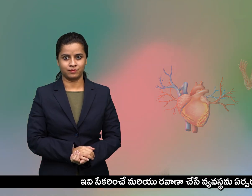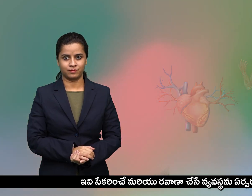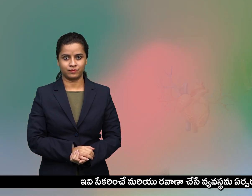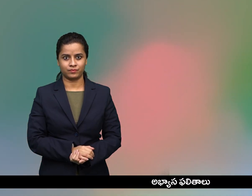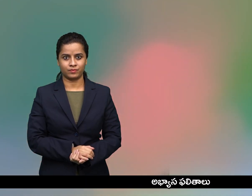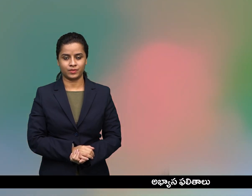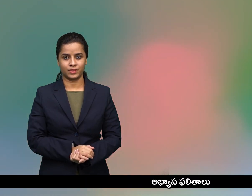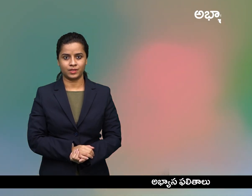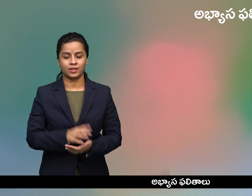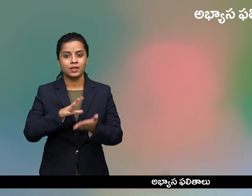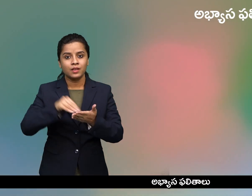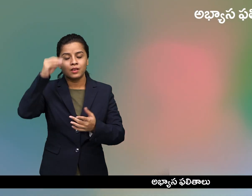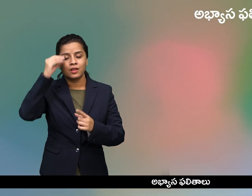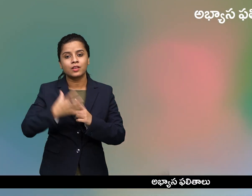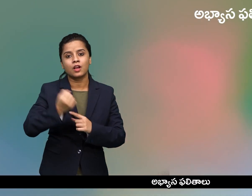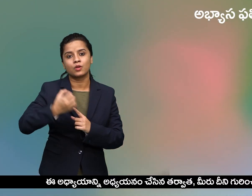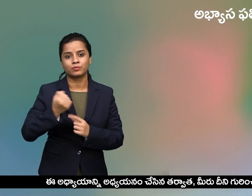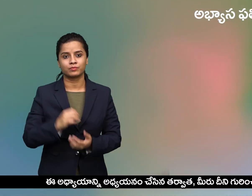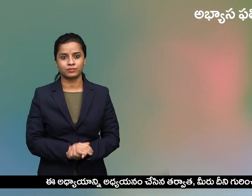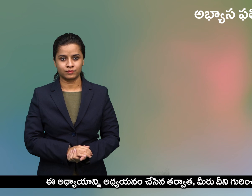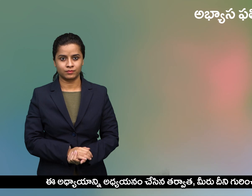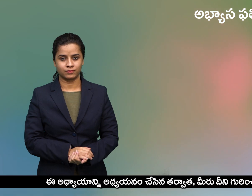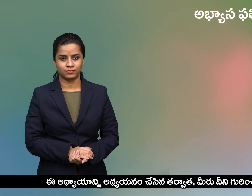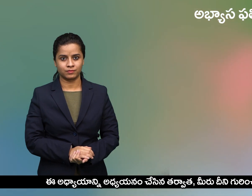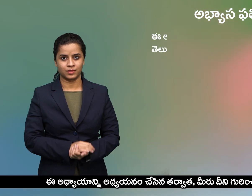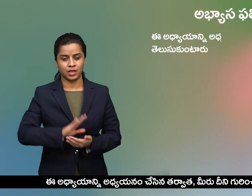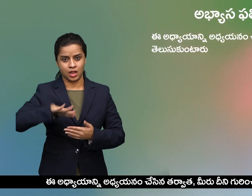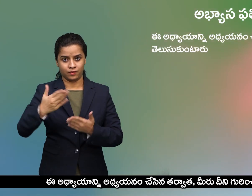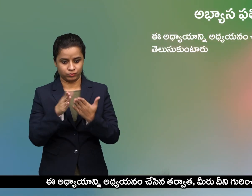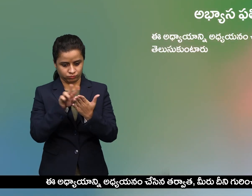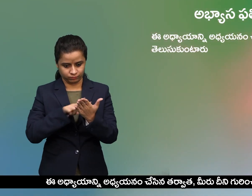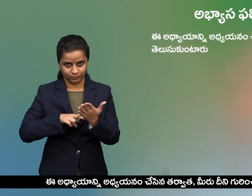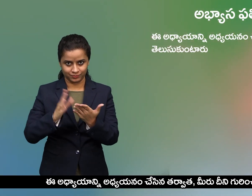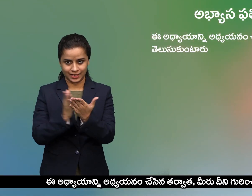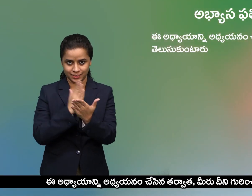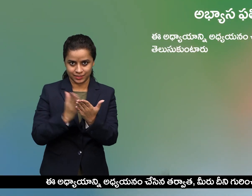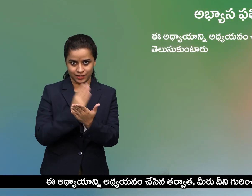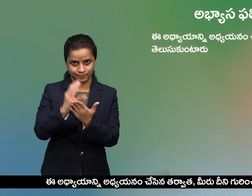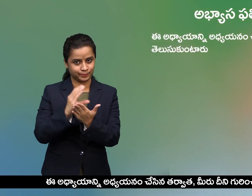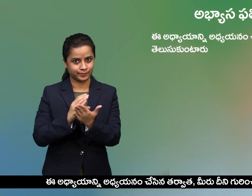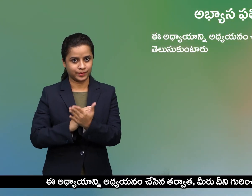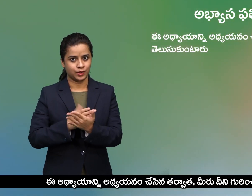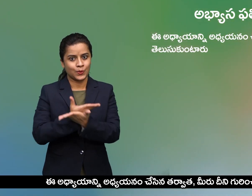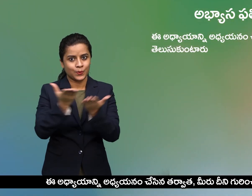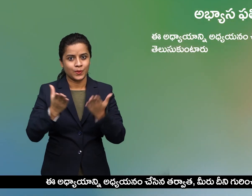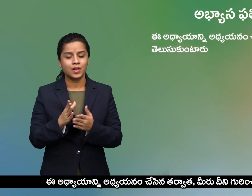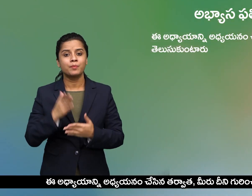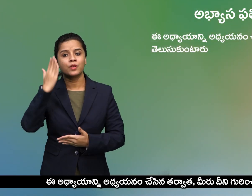అభ్యాస ఫలితాలు. ఈ అధ్యాయాన్ని అధ్యయనం చేసిన తర్వాత మీరు దీని గురించి